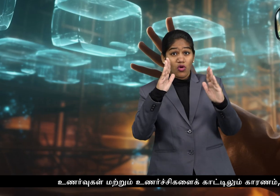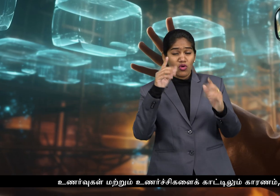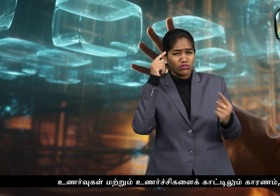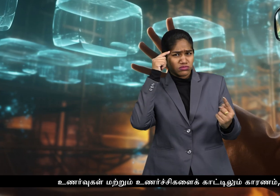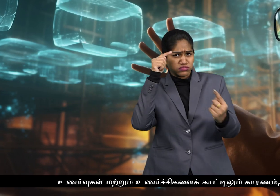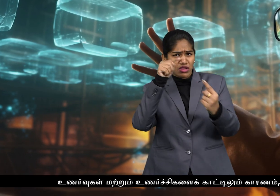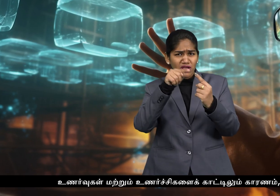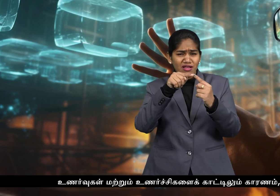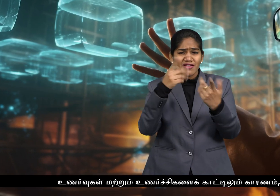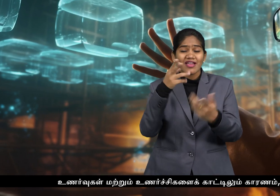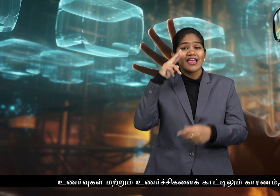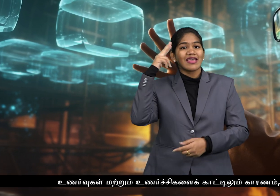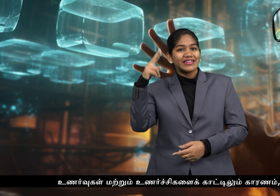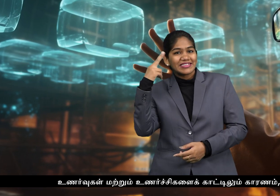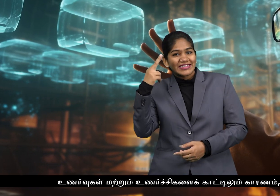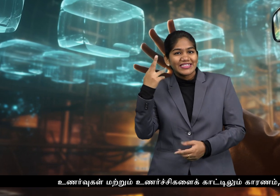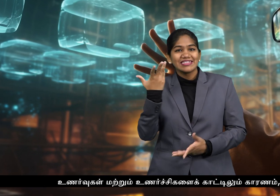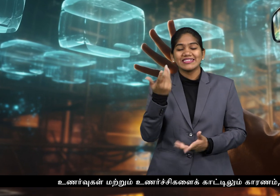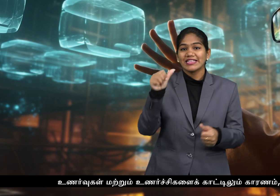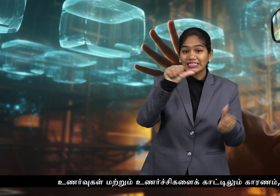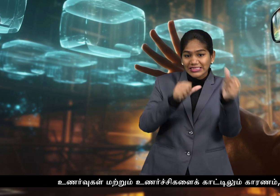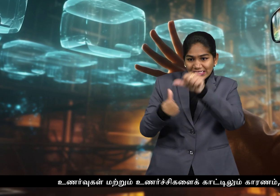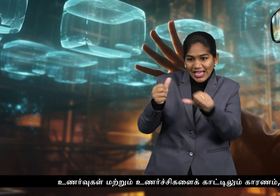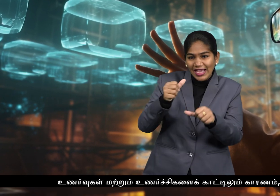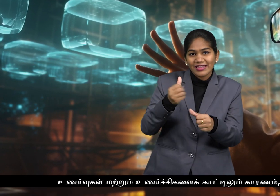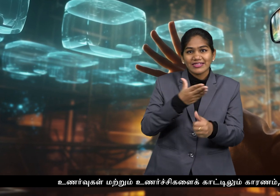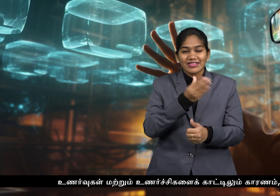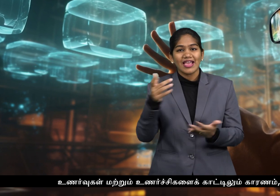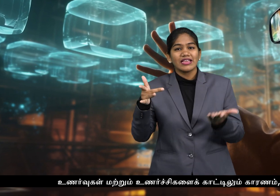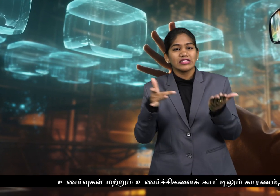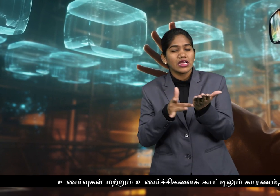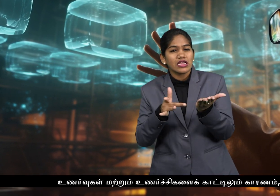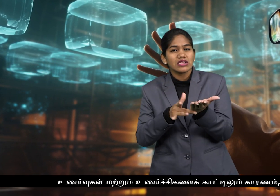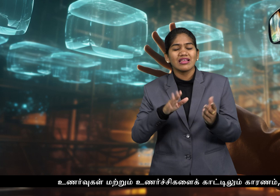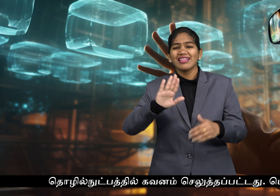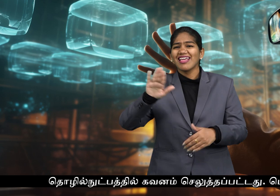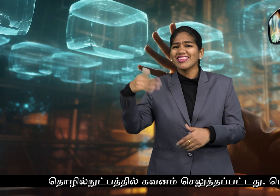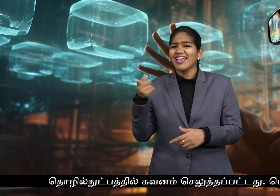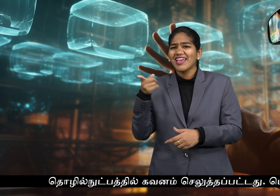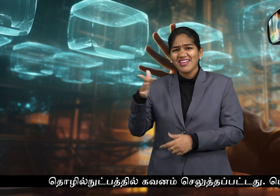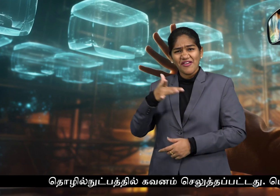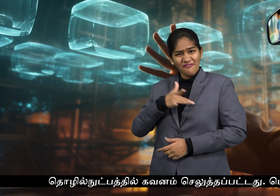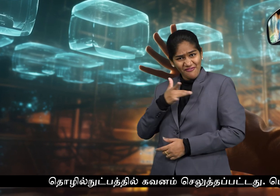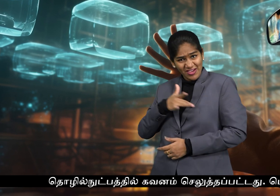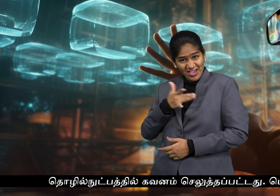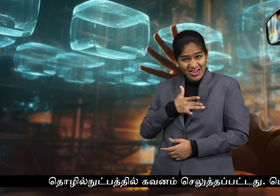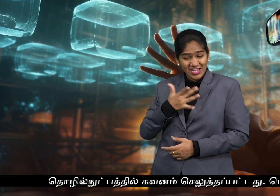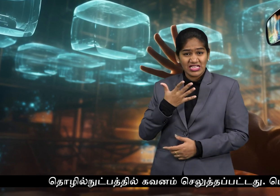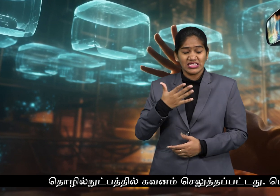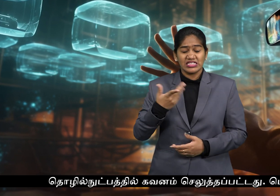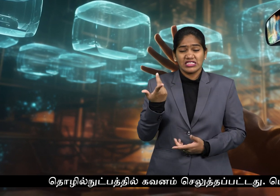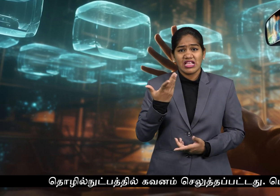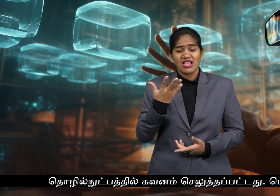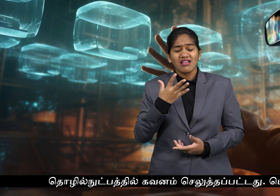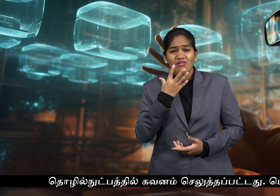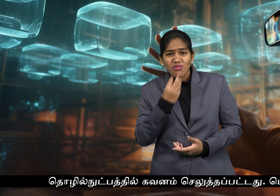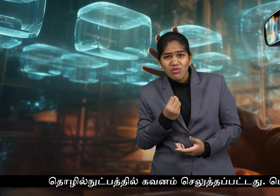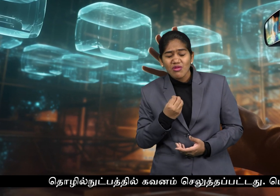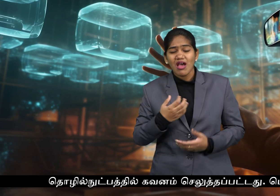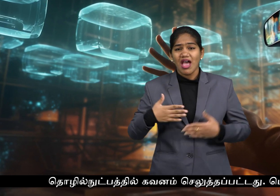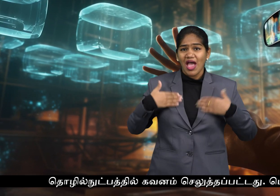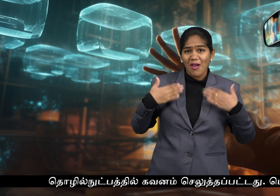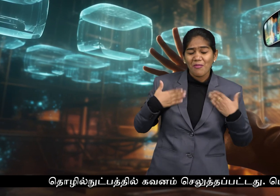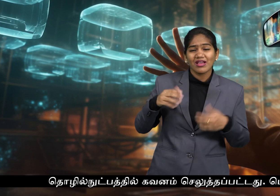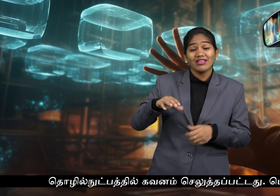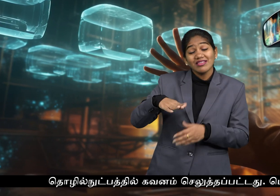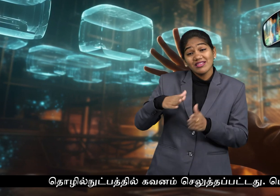உணர்வுகள் மற்றும் உணர்ச்சிகளைக் காட்டிலும் காரணம், அறிவியல் மற்றும் தொழில்நுட்பத்தில் கவனம் செலுத்தப்பட்டது. பெரிய